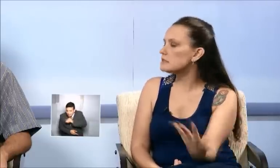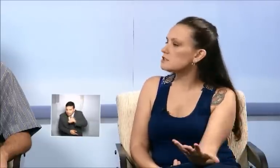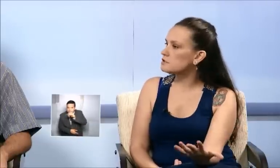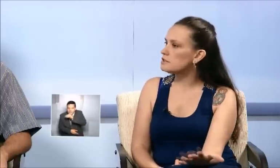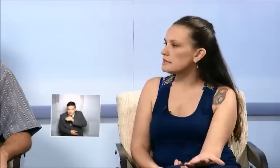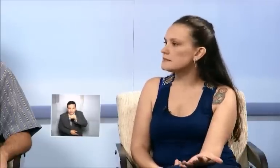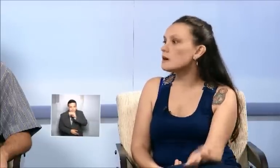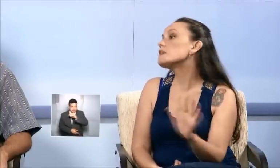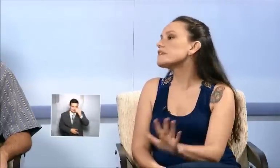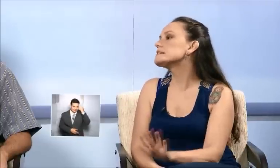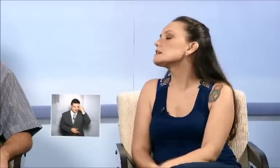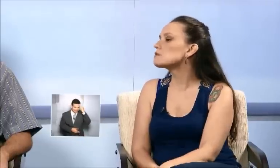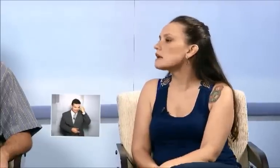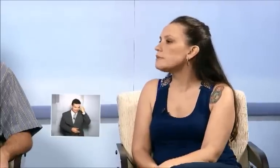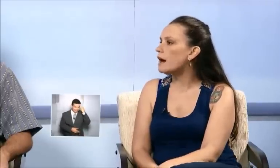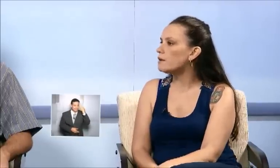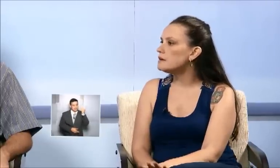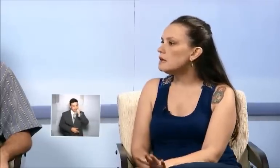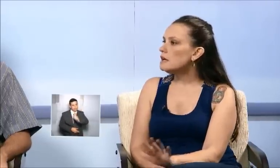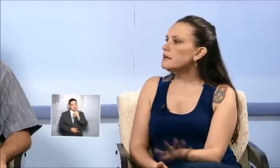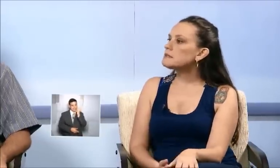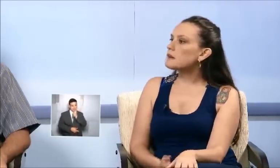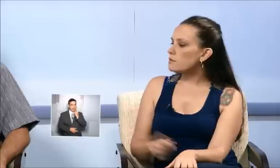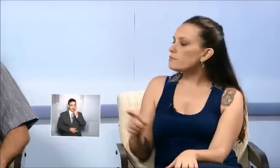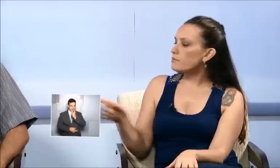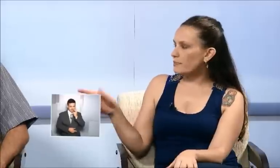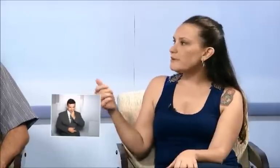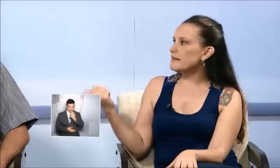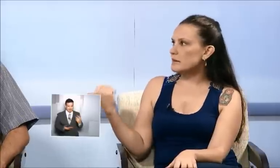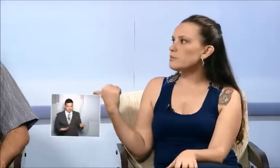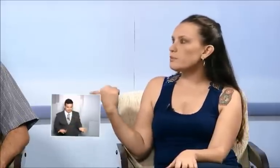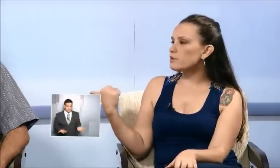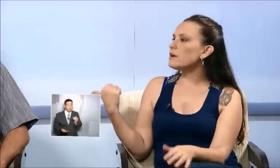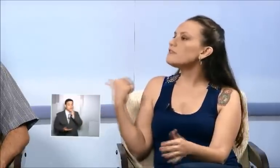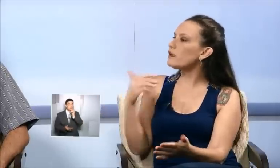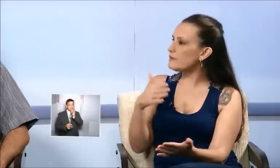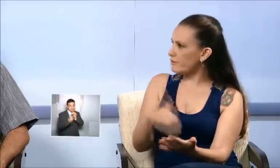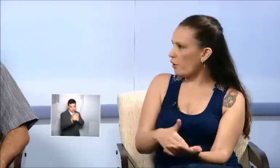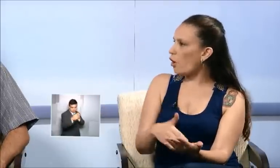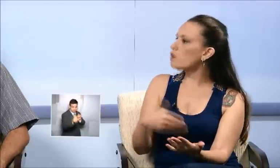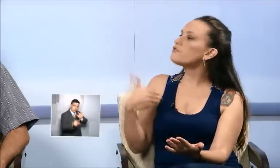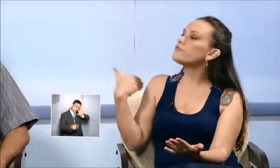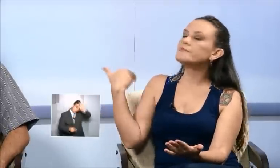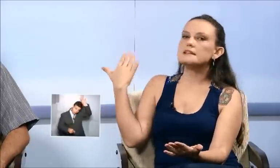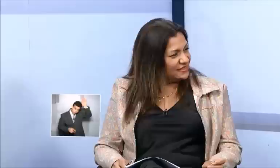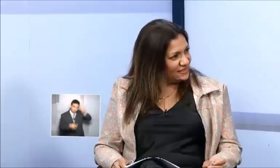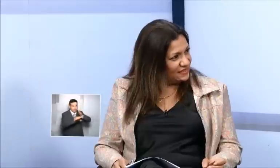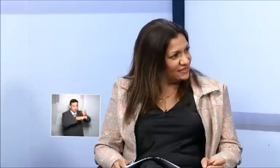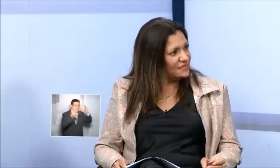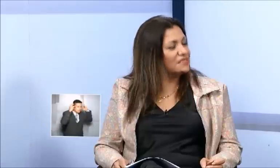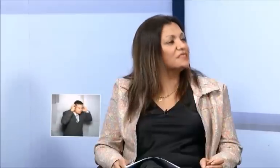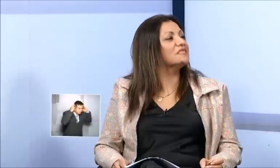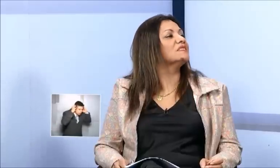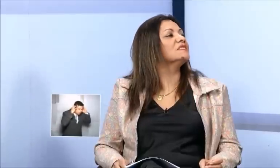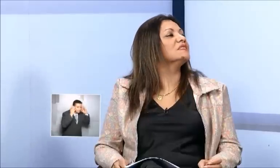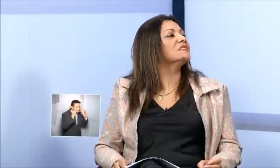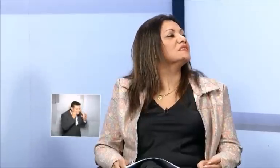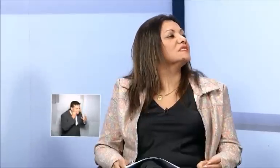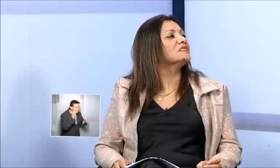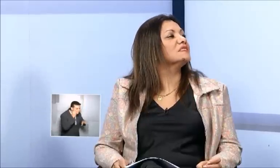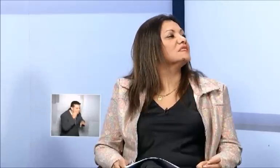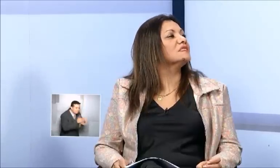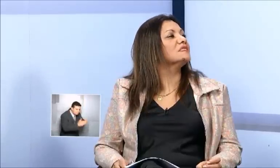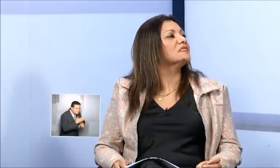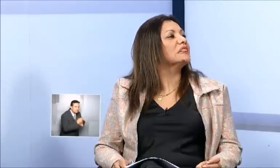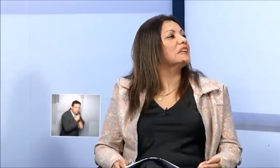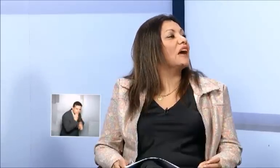essa tentativa de oralização, ele fazer a leitura labial. Então, por exemplo, o Bruno ele foi para fono, tentou se oralizar o Bruno e por isso que ele tem